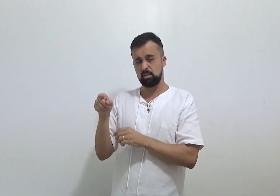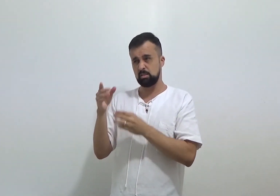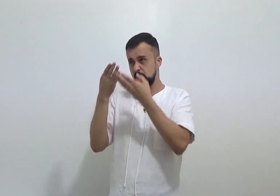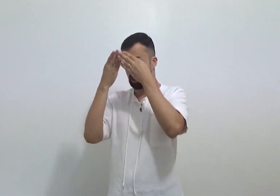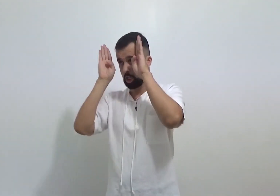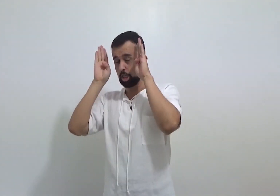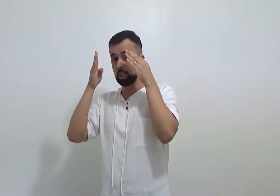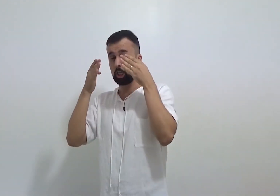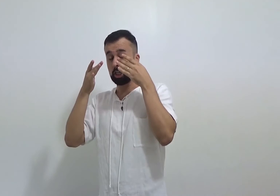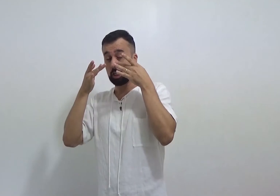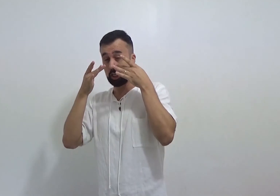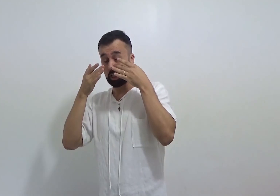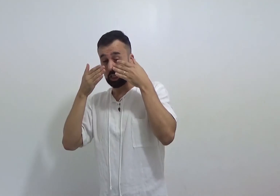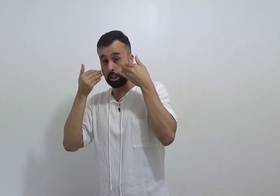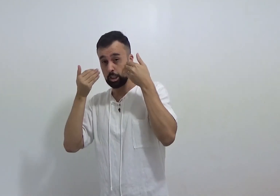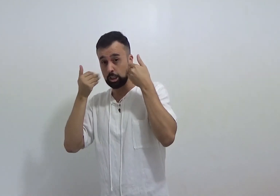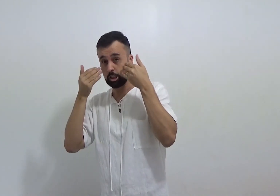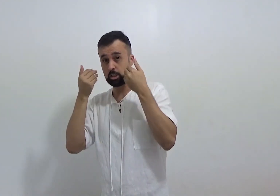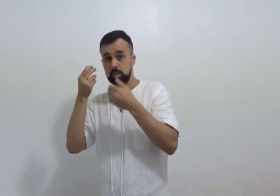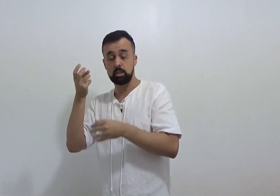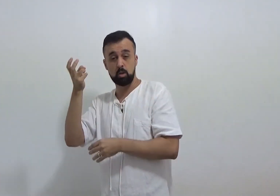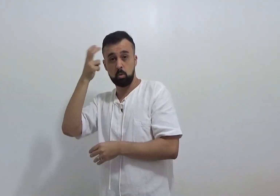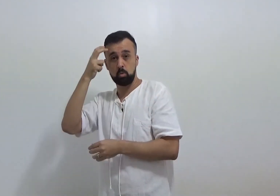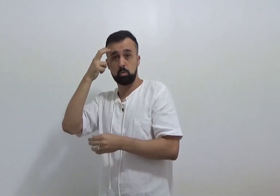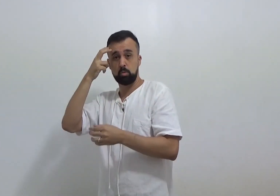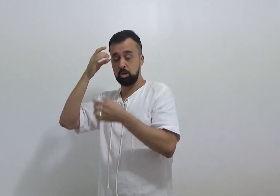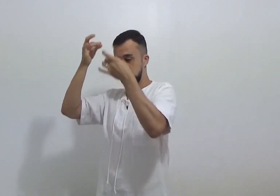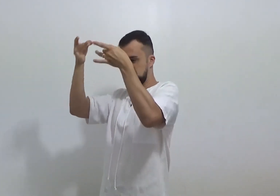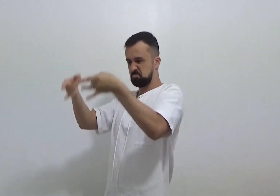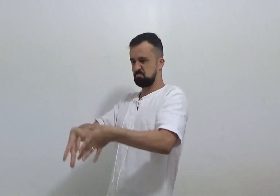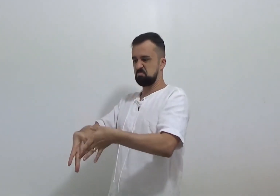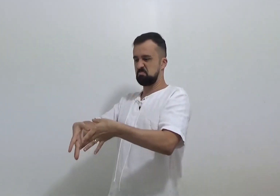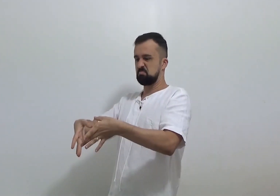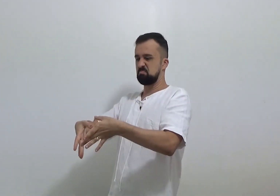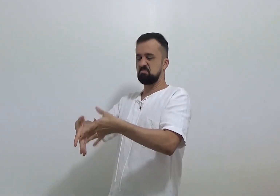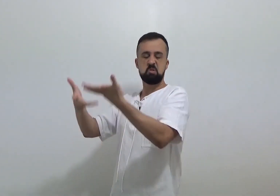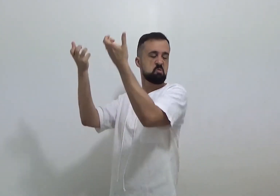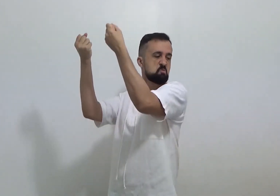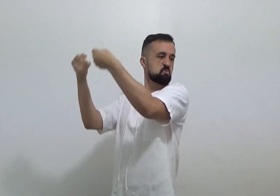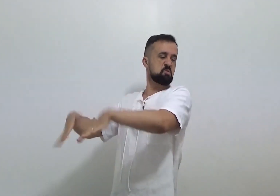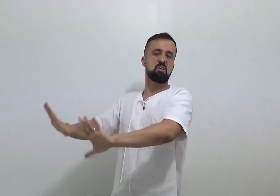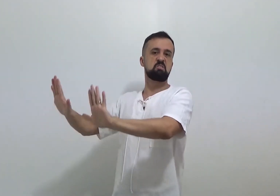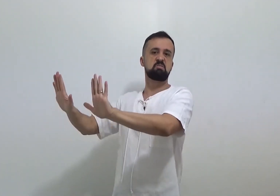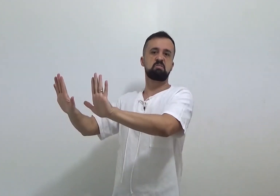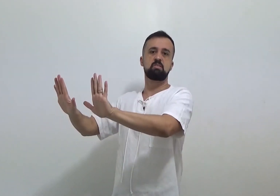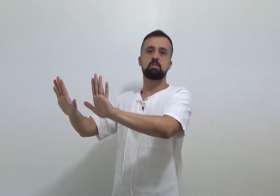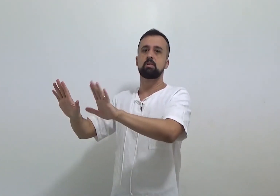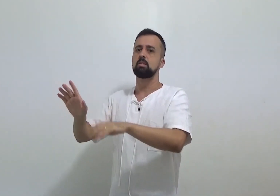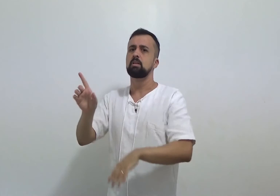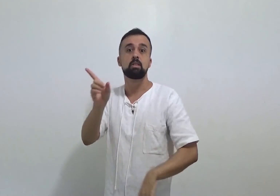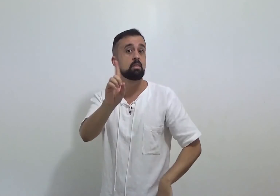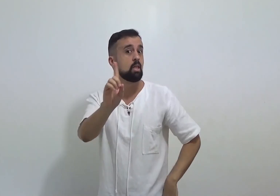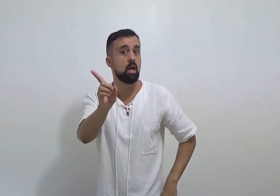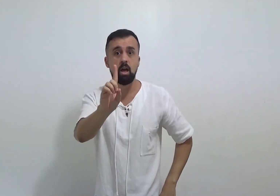Isso não significa que eles estão deixando de ser indígenas. Não.